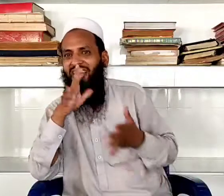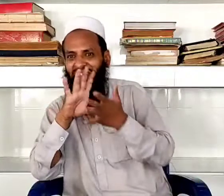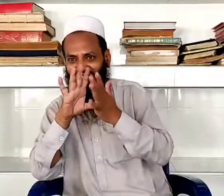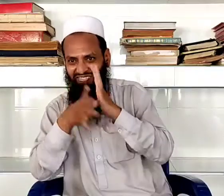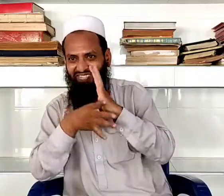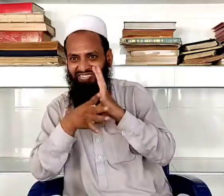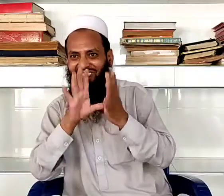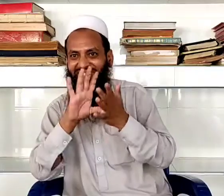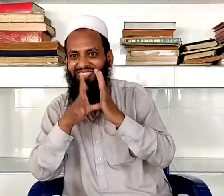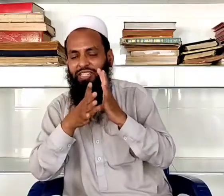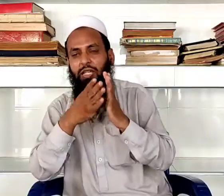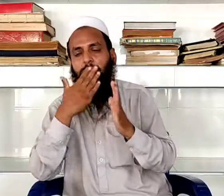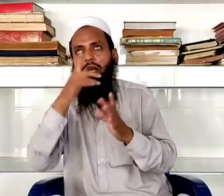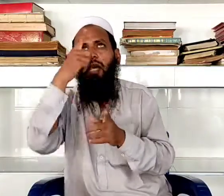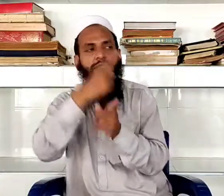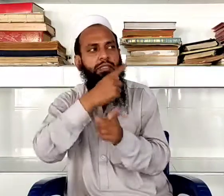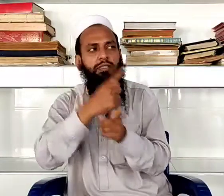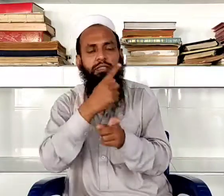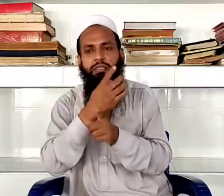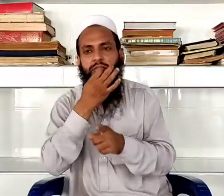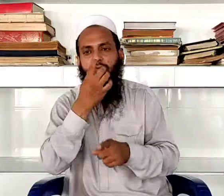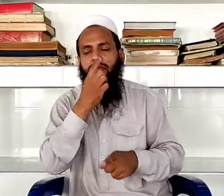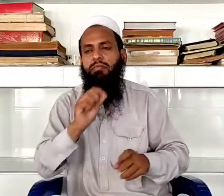है ये भी जरा समाप्त फरमा लो।